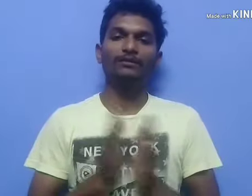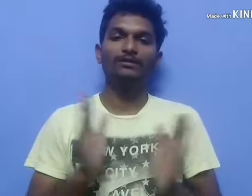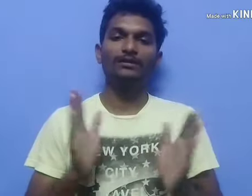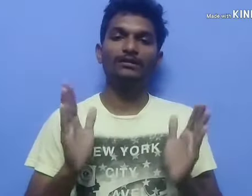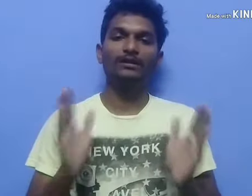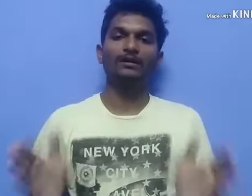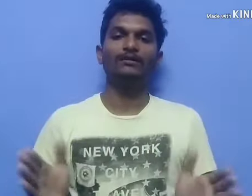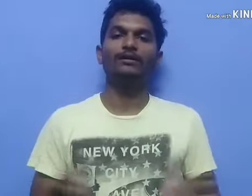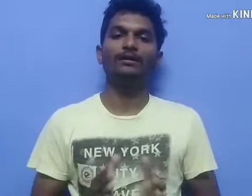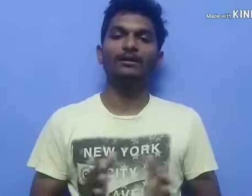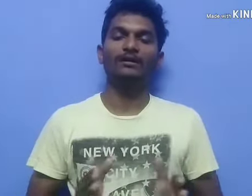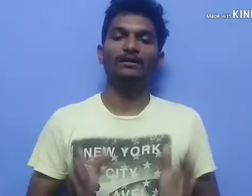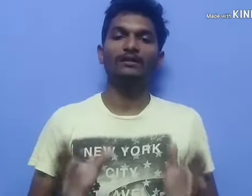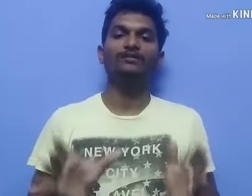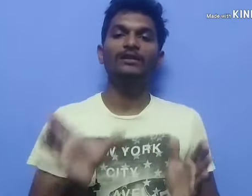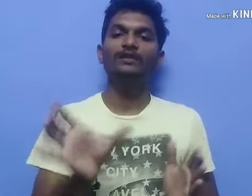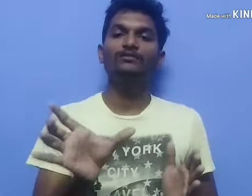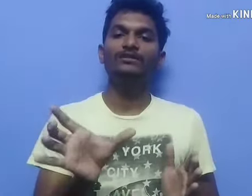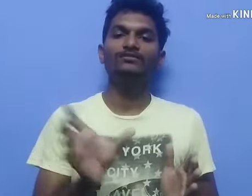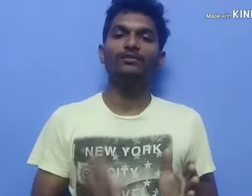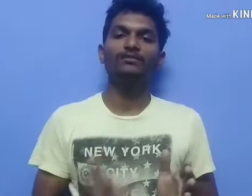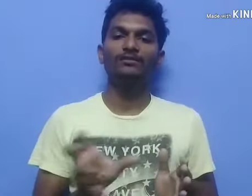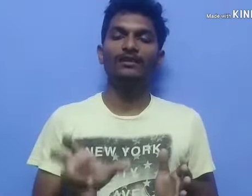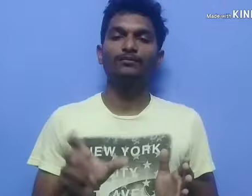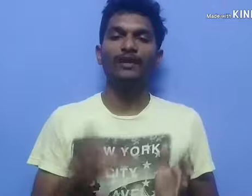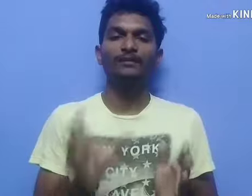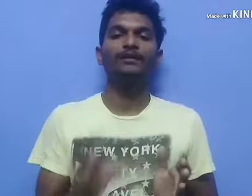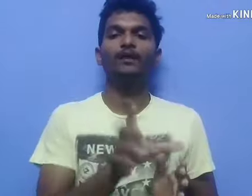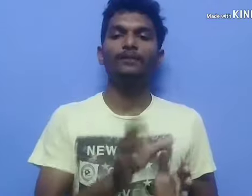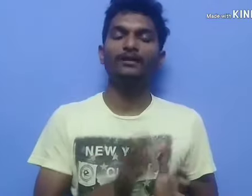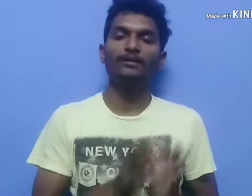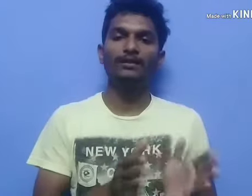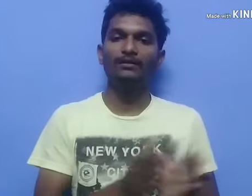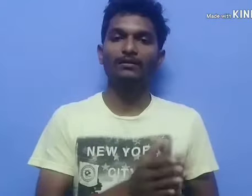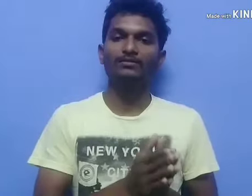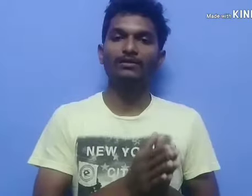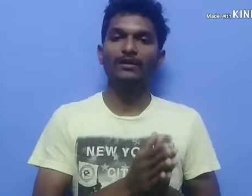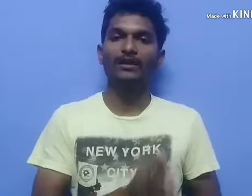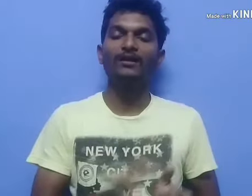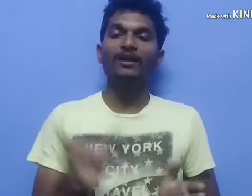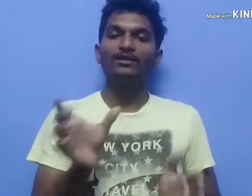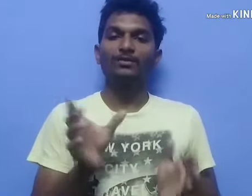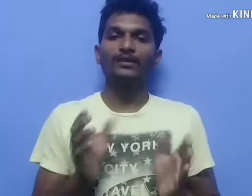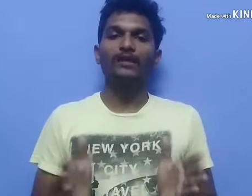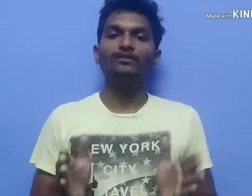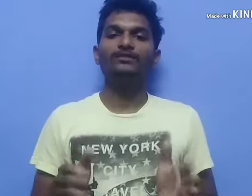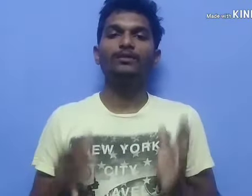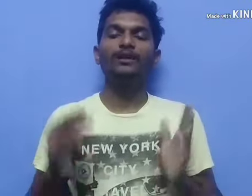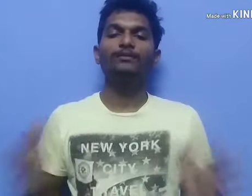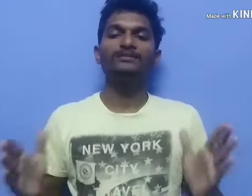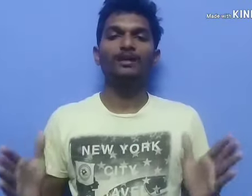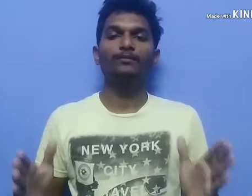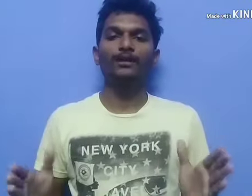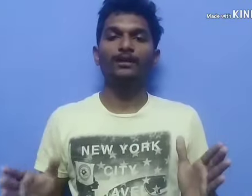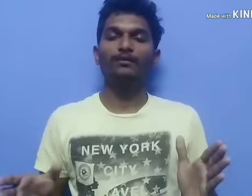வந்து இந்த வேர்ல்டில் இருக்காங்க. அதில் வந்து 75 பேர் வந்து செலக்ட் பண்ணி அதில் டாப் 10 அப்படிங்கிறத வந்து சொல்லியிருக்காங்க. ஸோ அந்த 75 பேர் எப்படி செலக்ட் பண்ணுறாங்க,